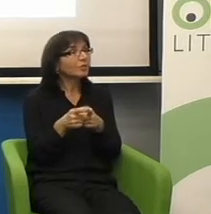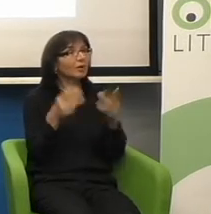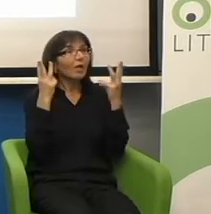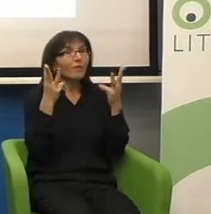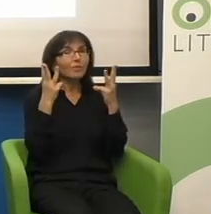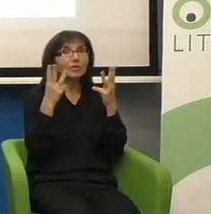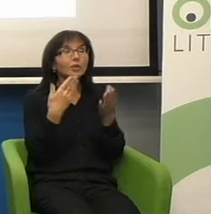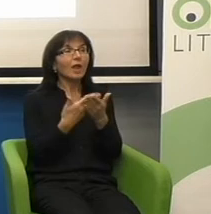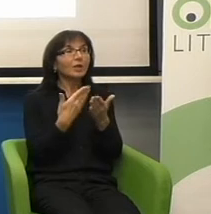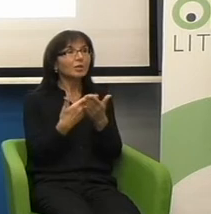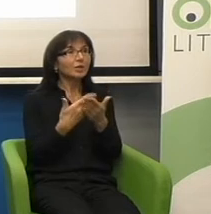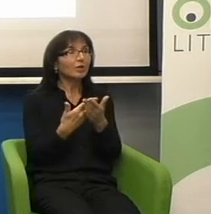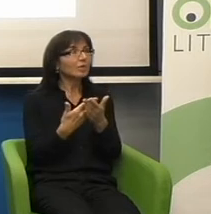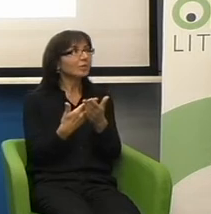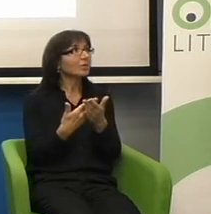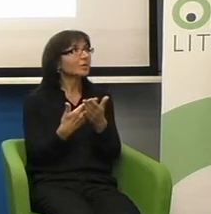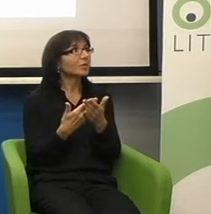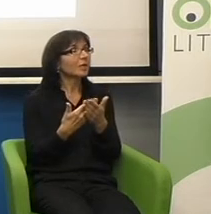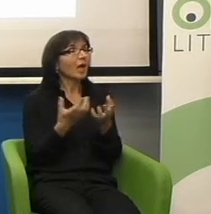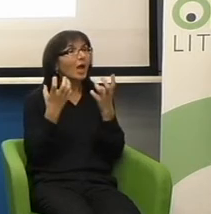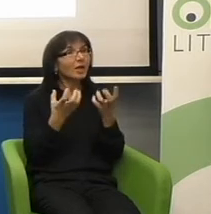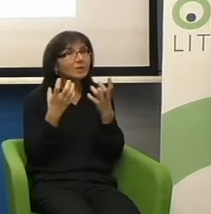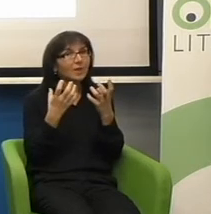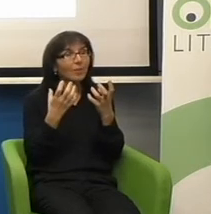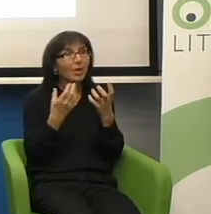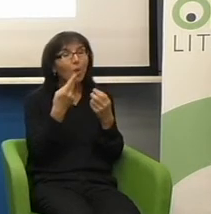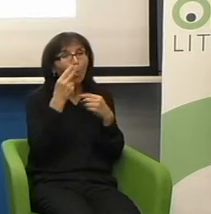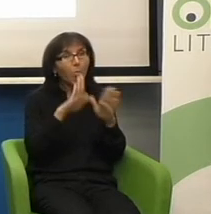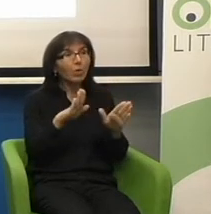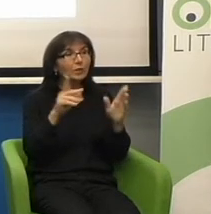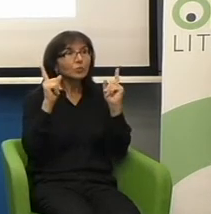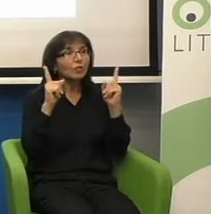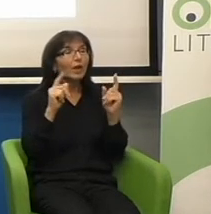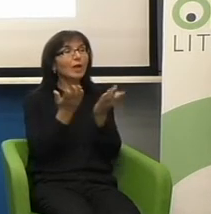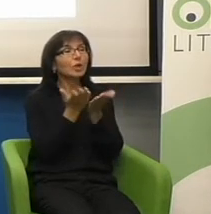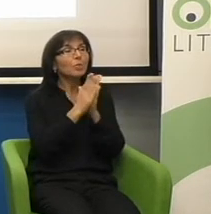Ważne jest dlatego, że chcieliśmy zwrócić uwagę, że biblioteka to nie tylko